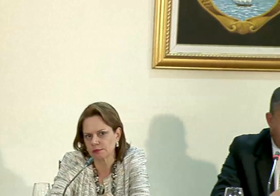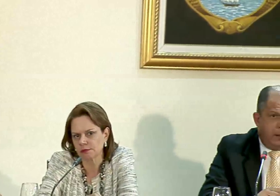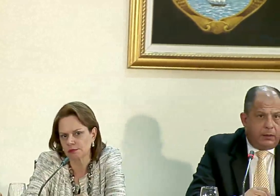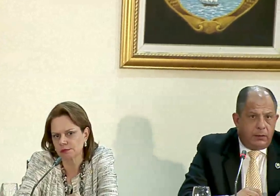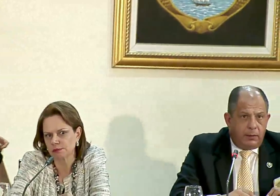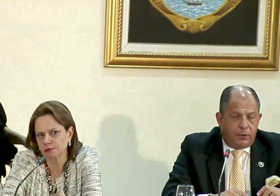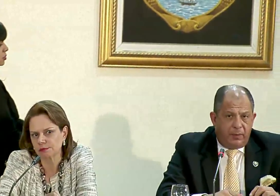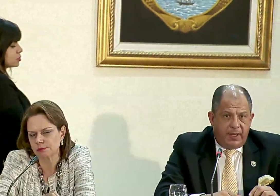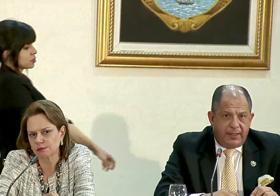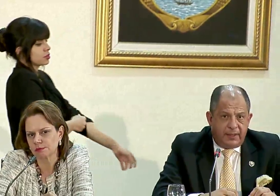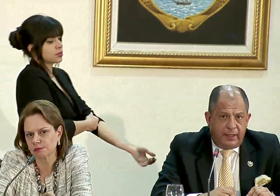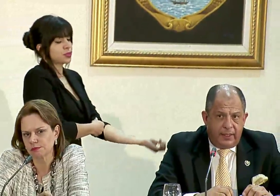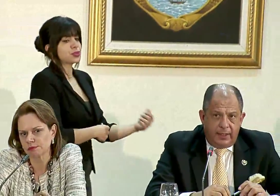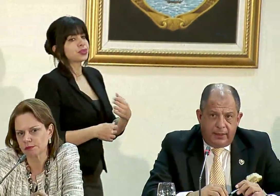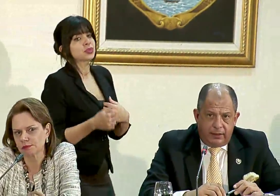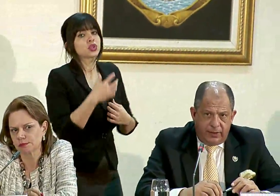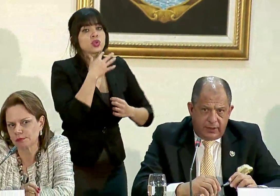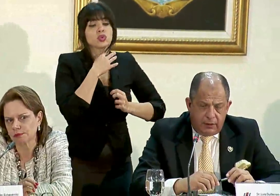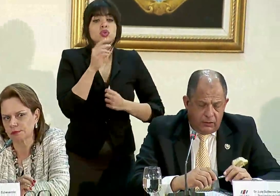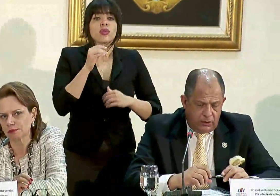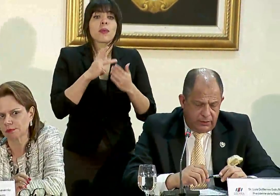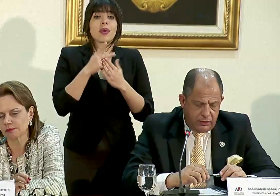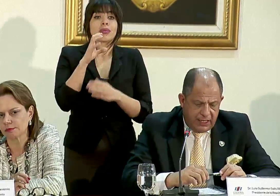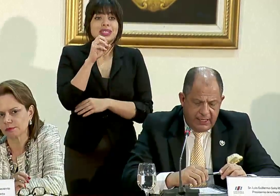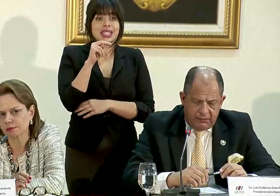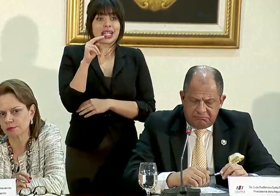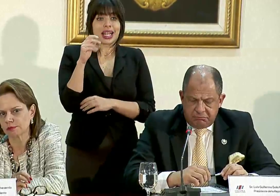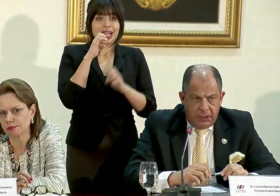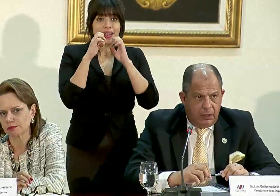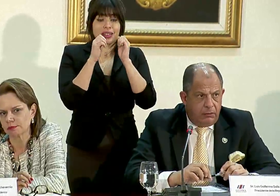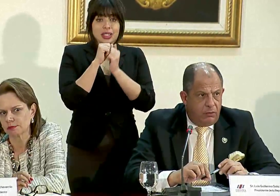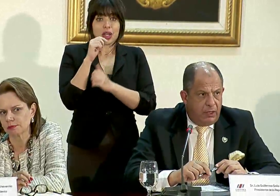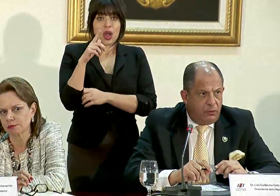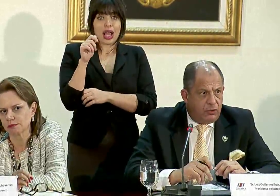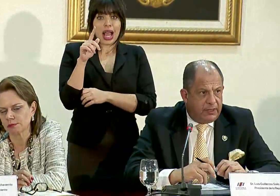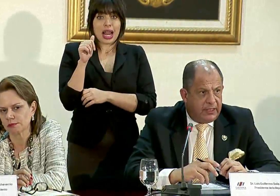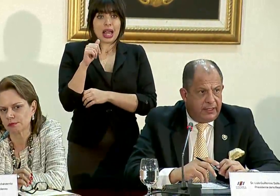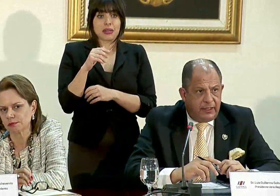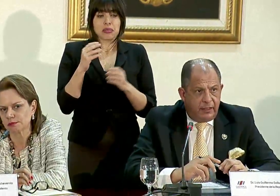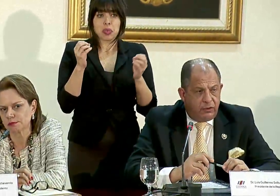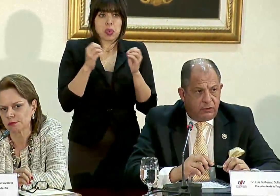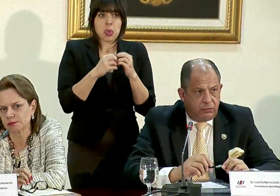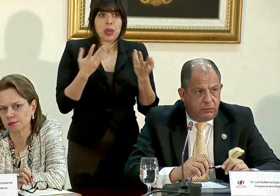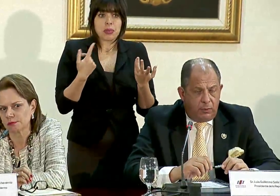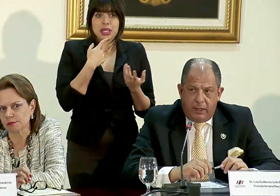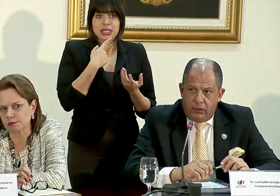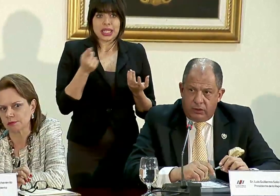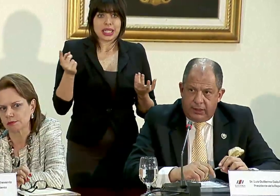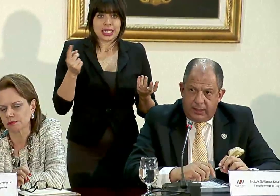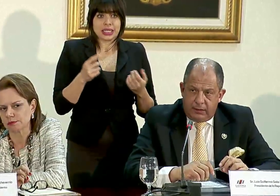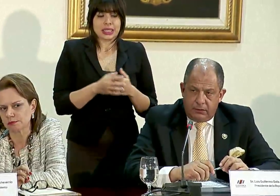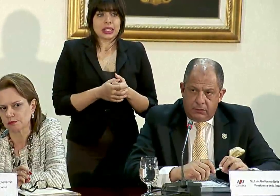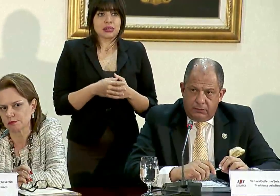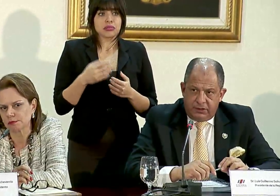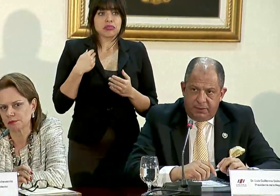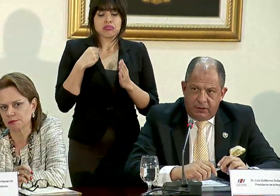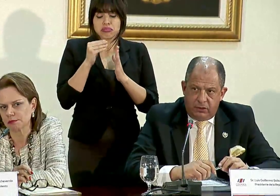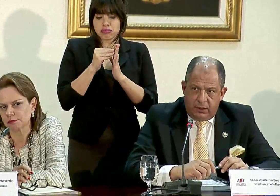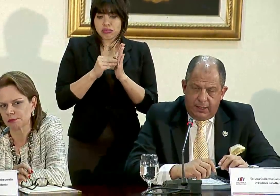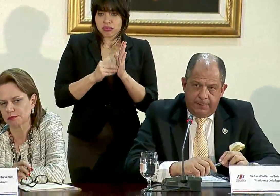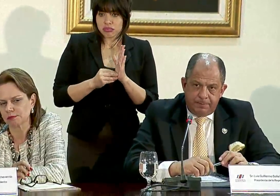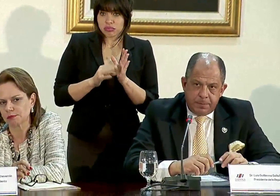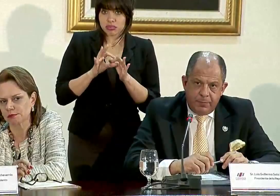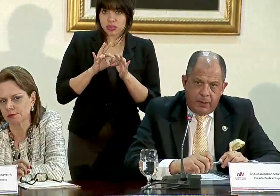sobre el programa de la CNN y la entrevista con el señor Cala no hay mucho más que decir yo he tomado nota con